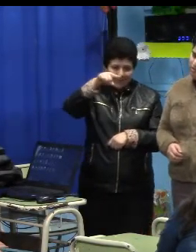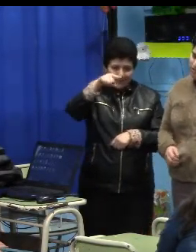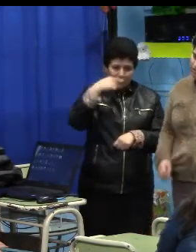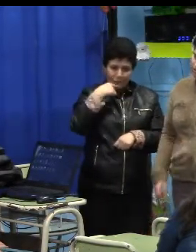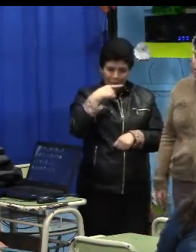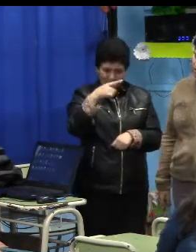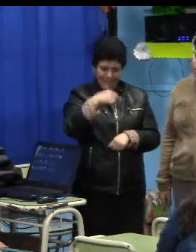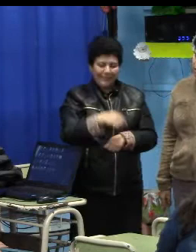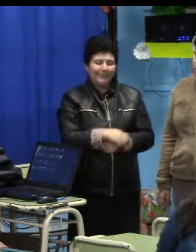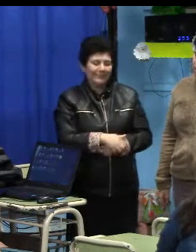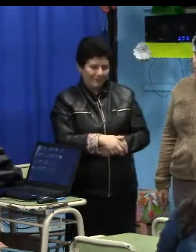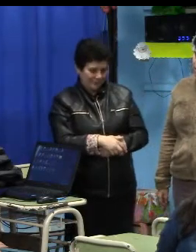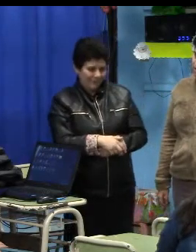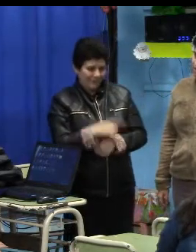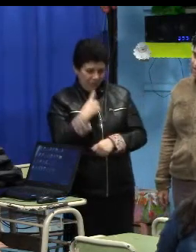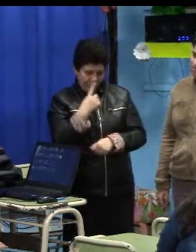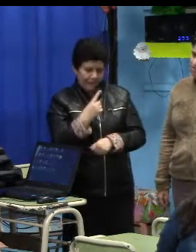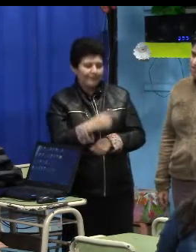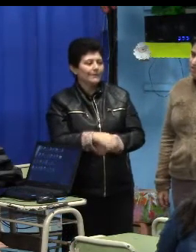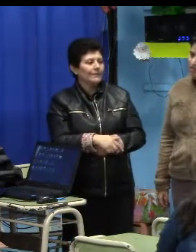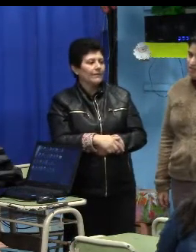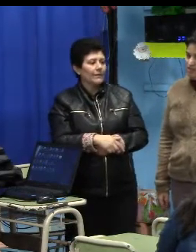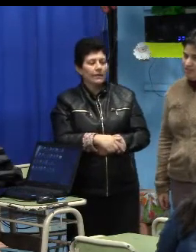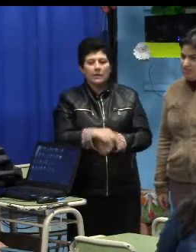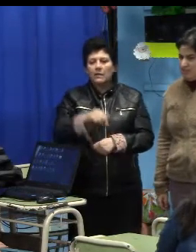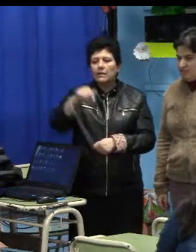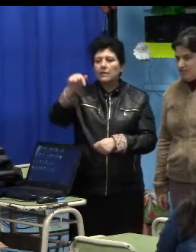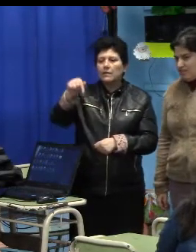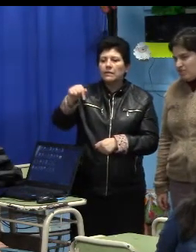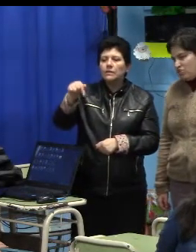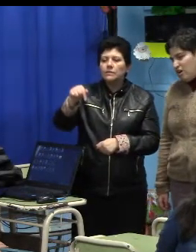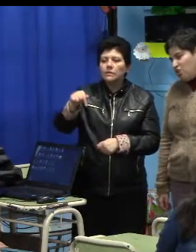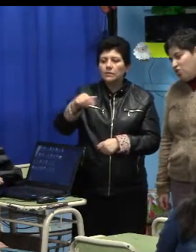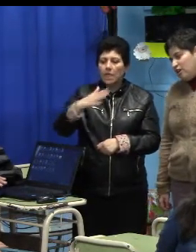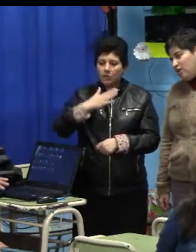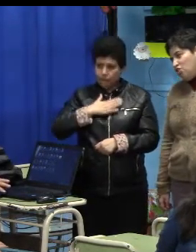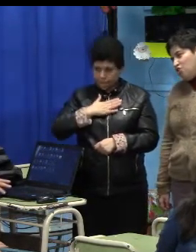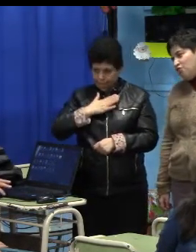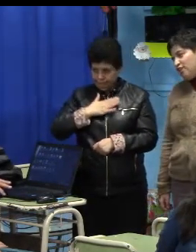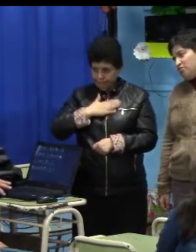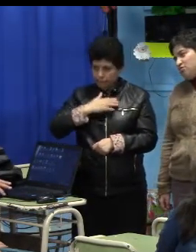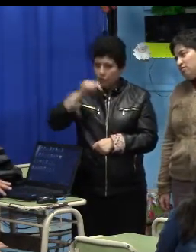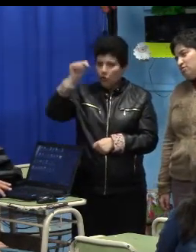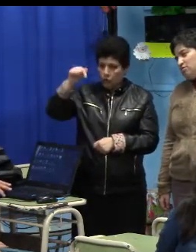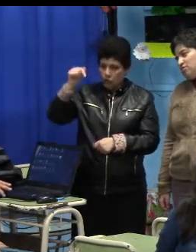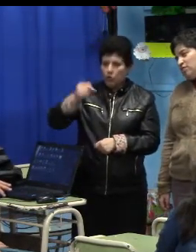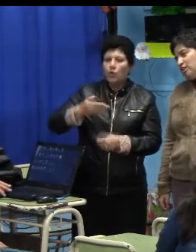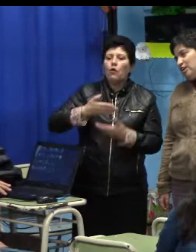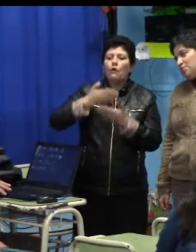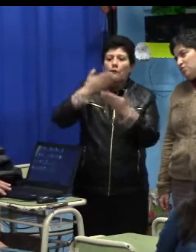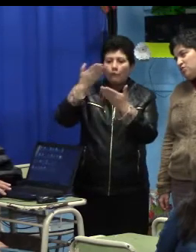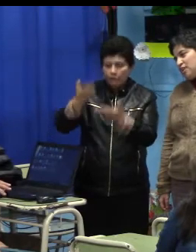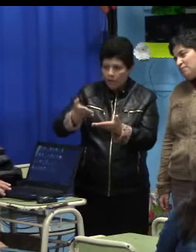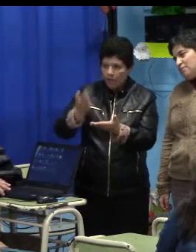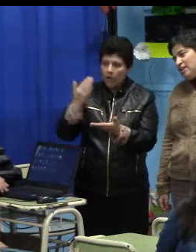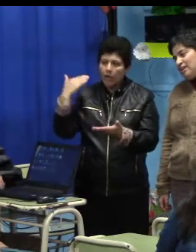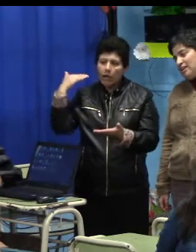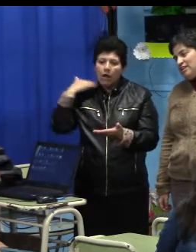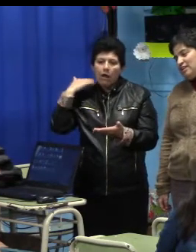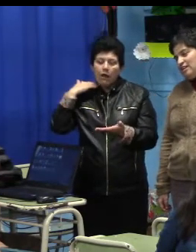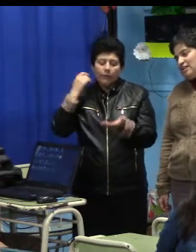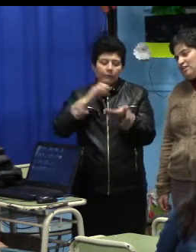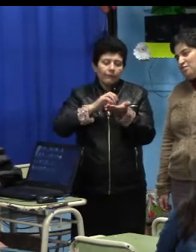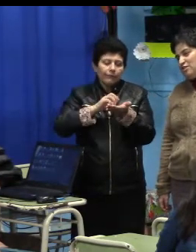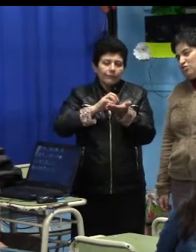Bueno, tan es así que yo ahora ofrezco libros en